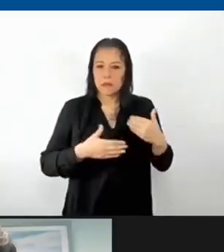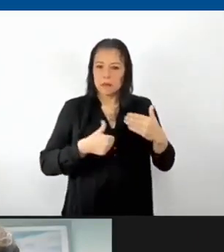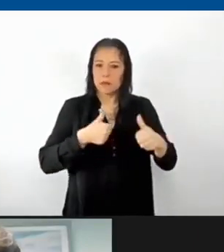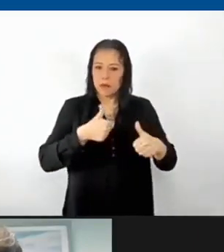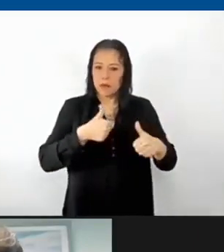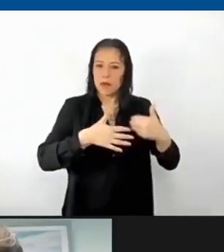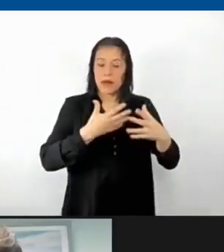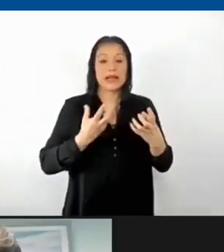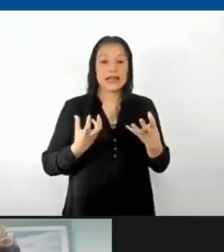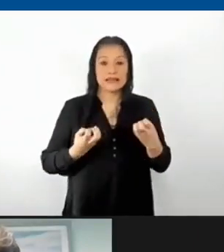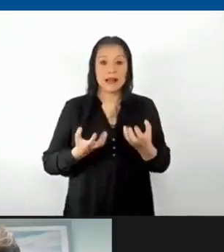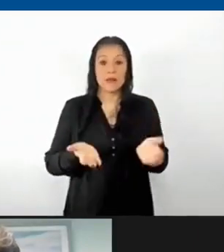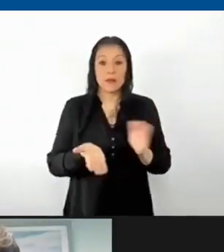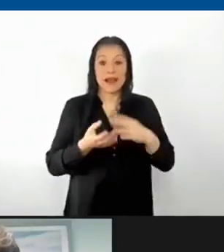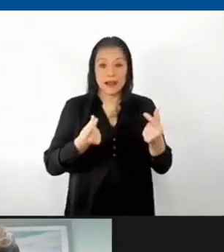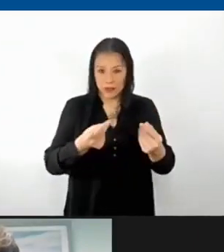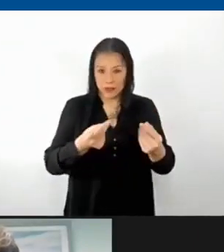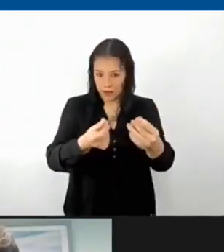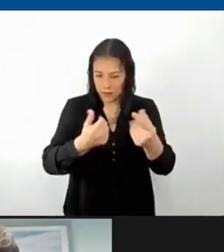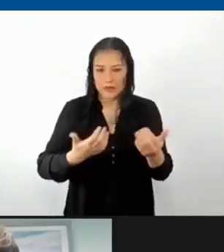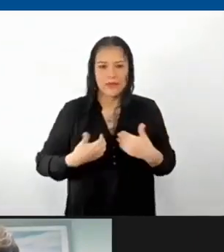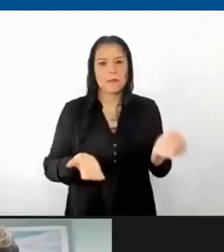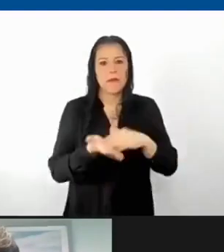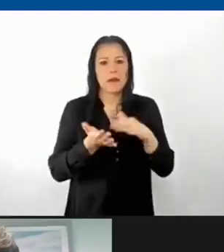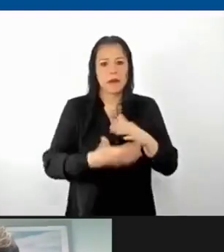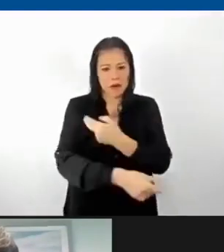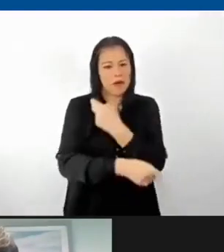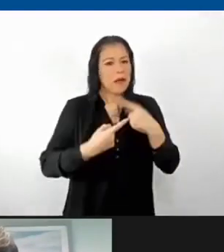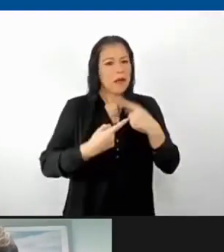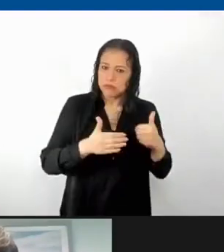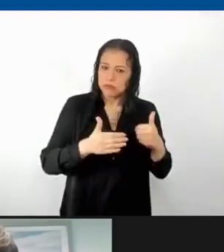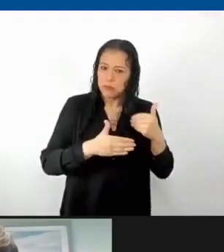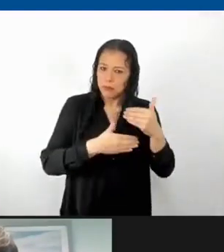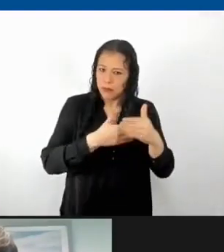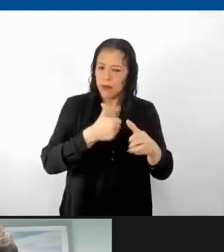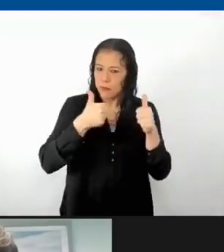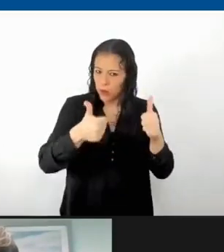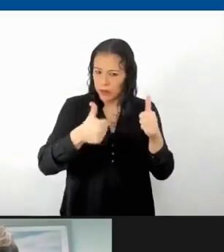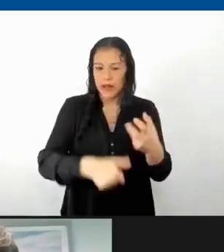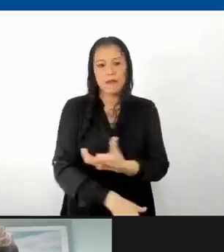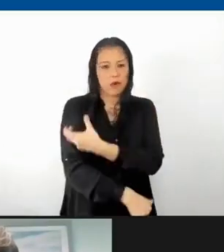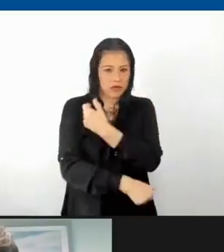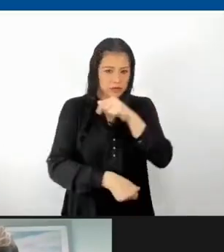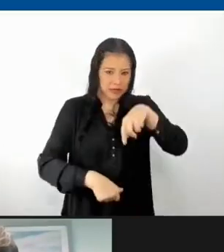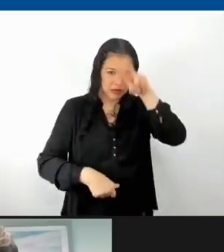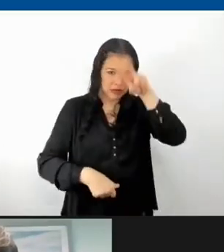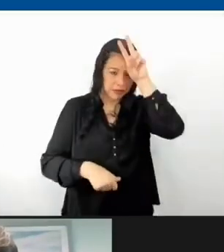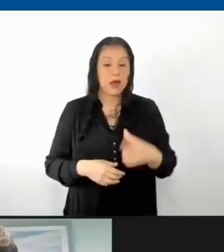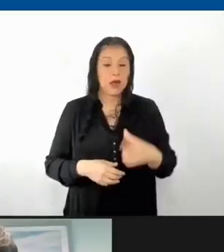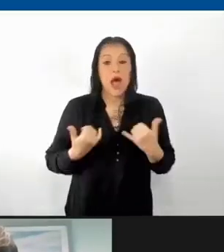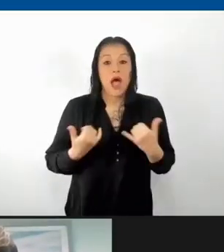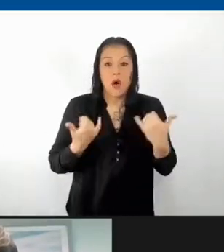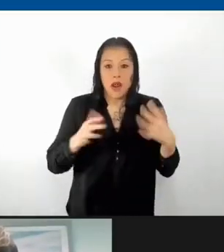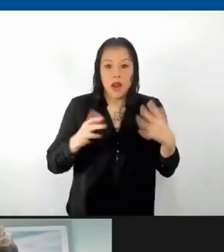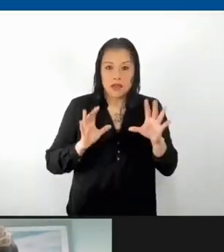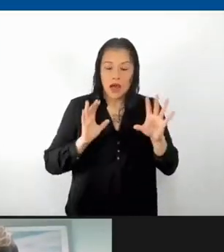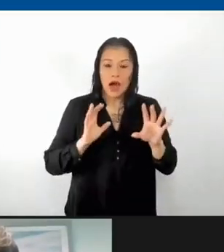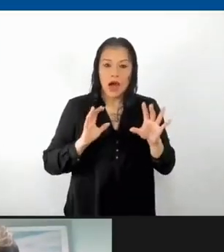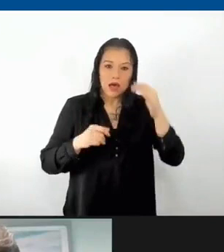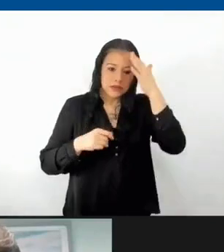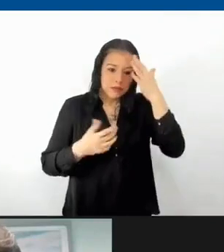que sea más rápido, tener más vacunas, pero está ya caminando la vacunación. Ahora ya hemos descubierto la